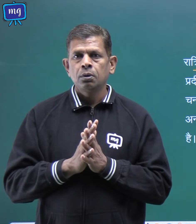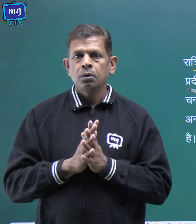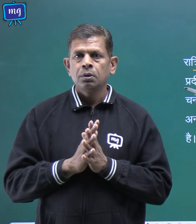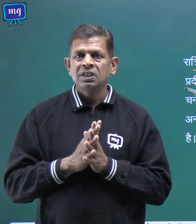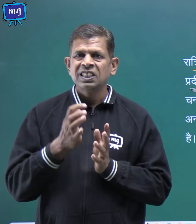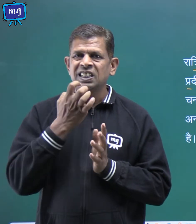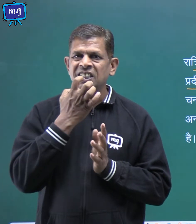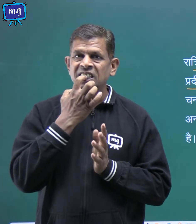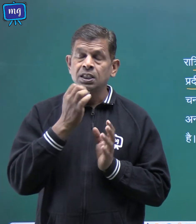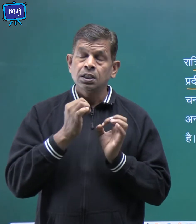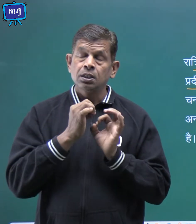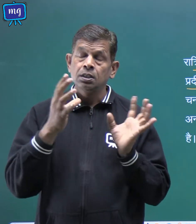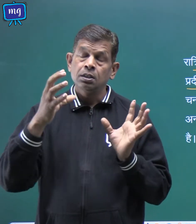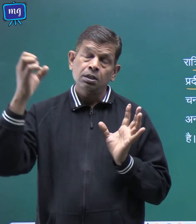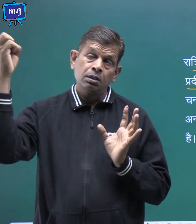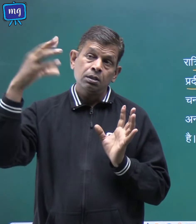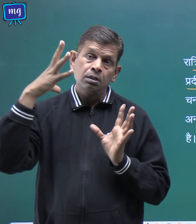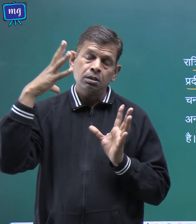प्रदीप्त पिंड